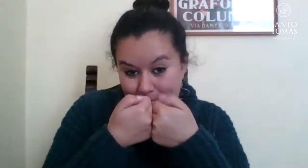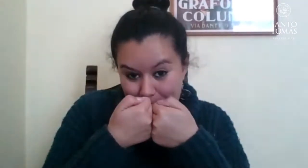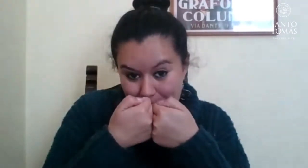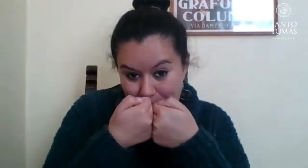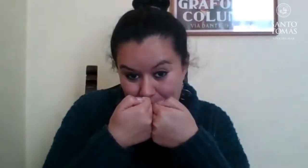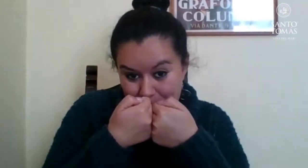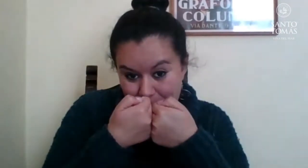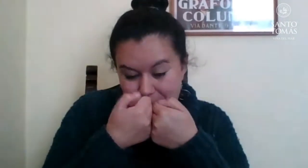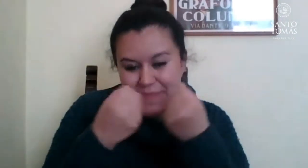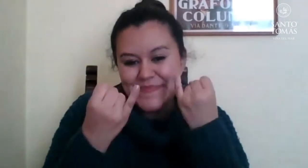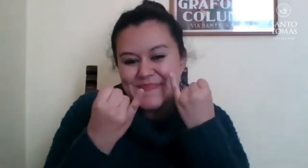pololo,